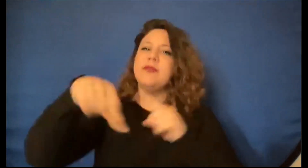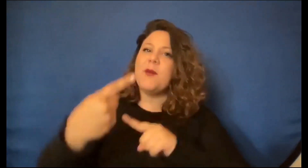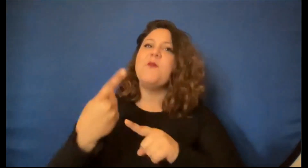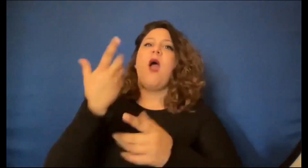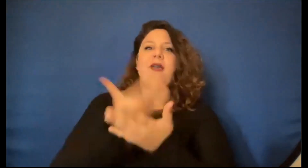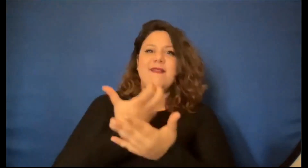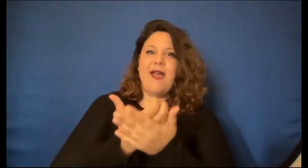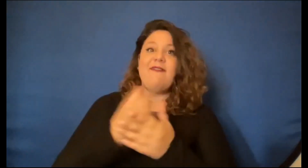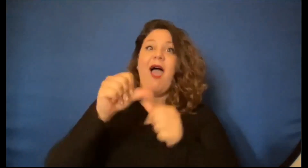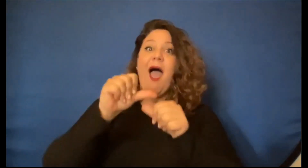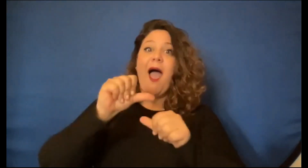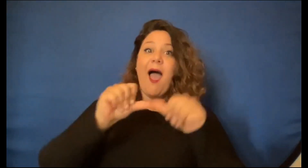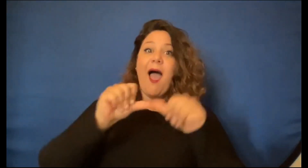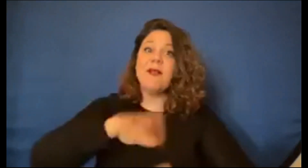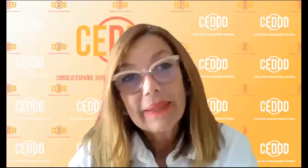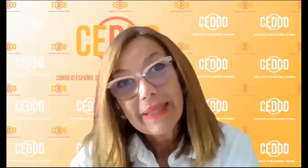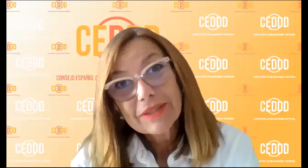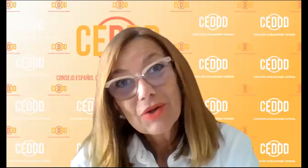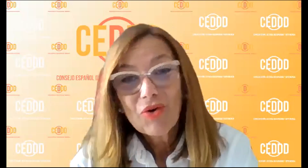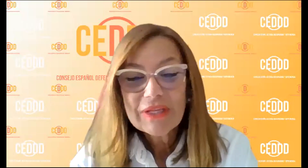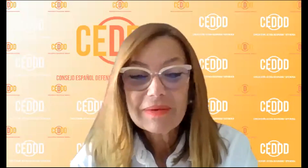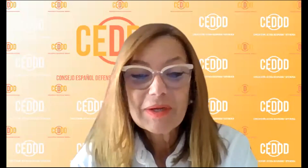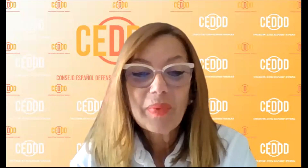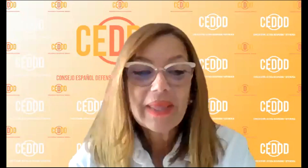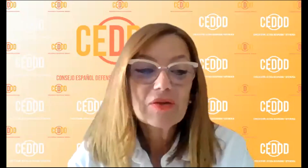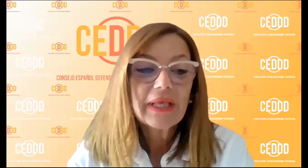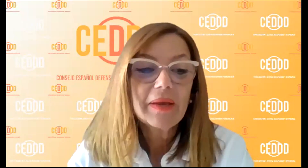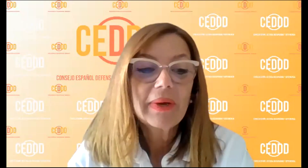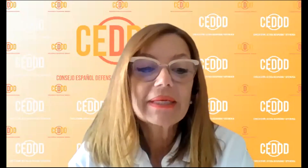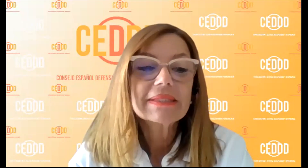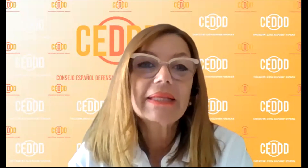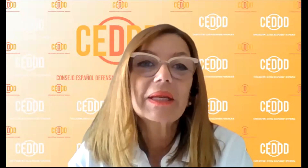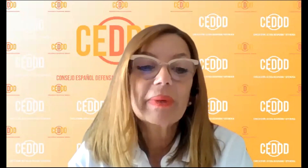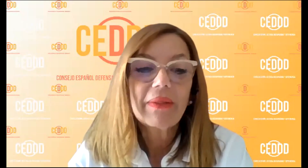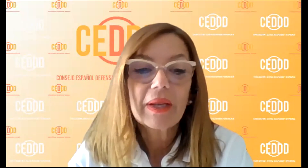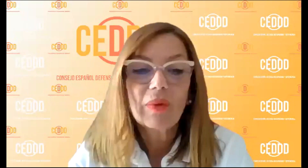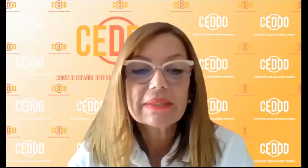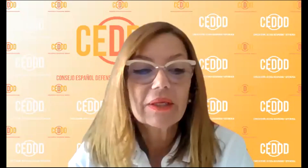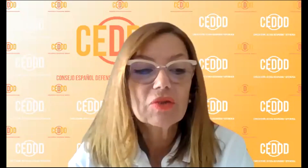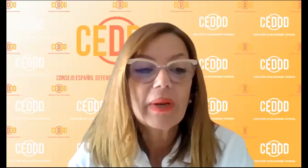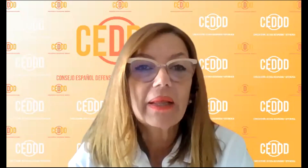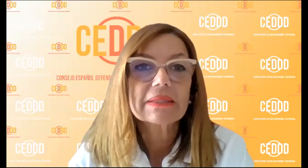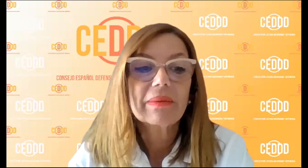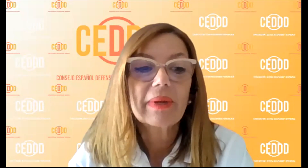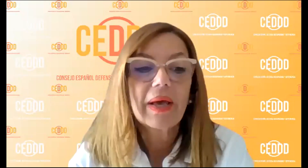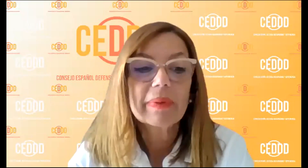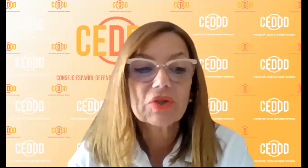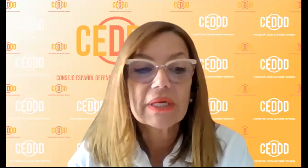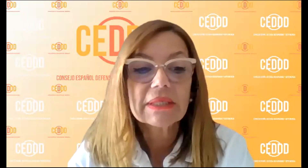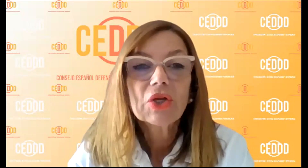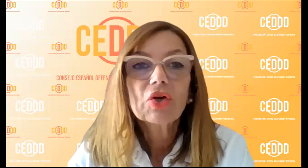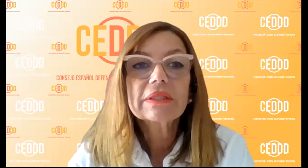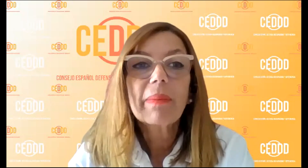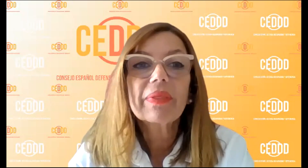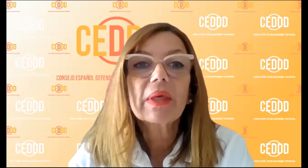mañana con subtítulos. Y aparte de eso, hoy estamos acompañados de Gemma, que es la intérprete de lengua de signos para la accesibilidad a